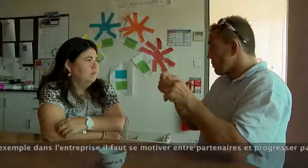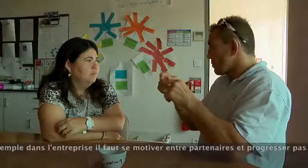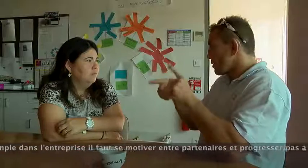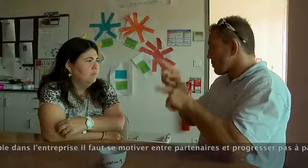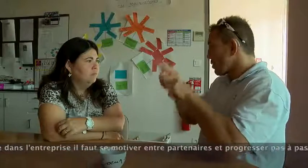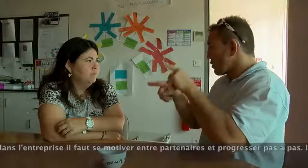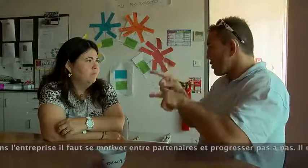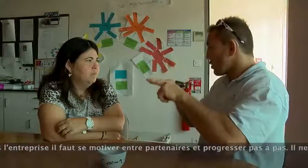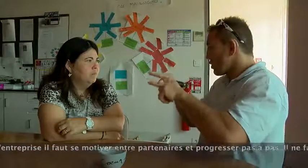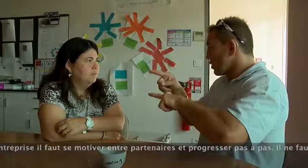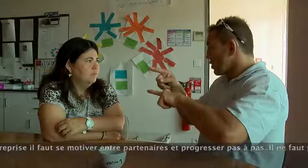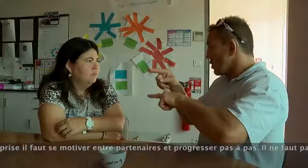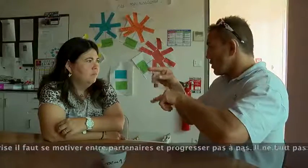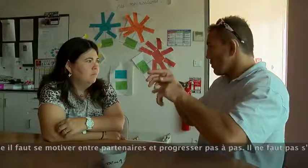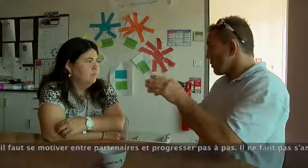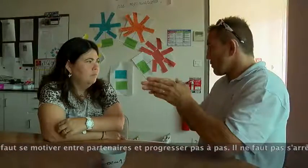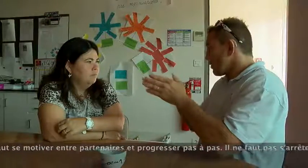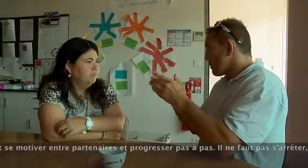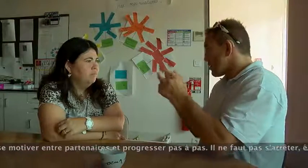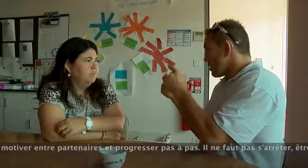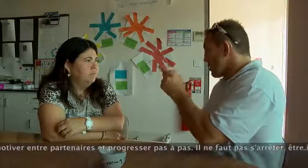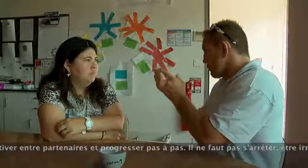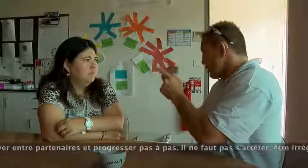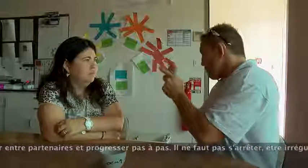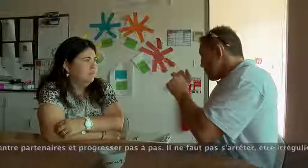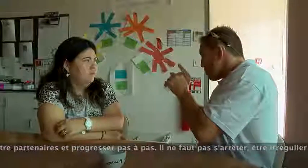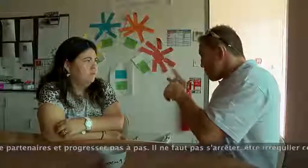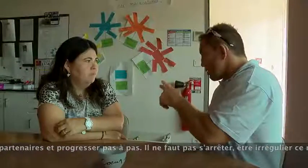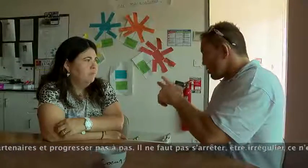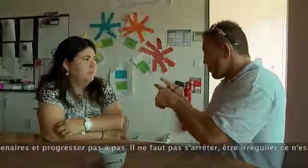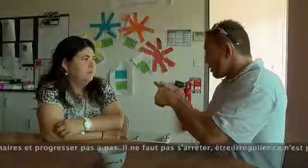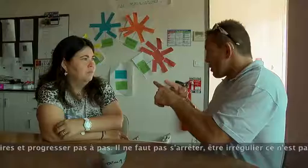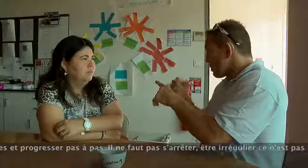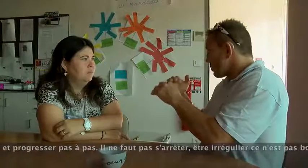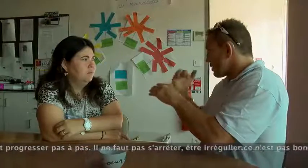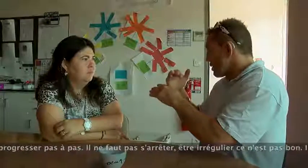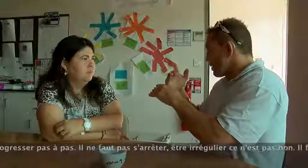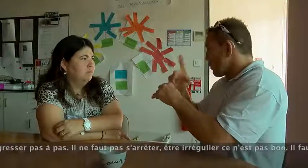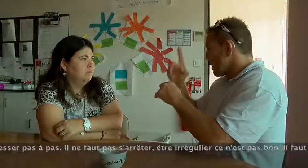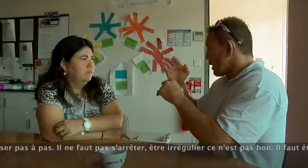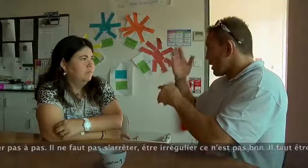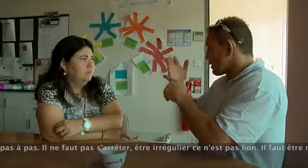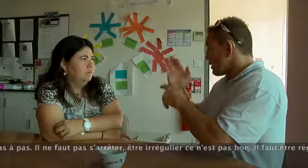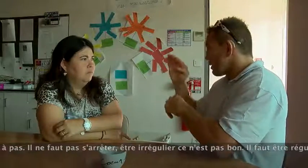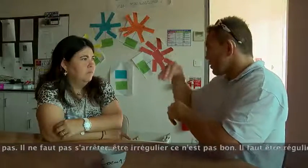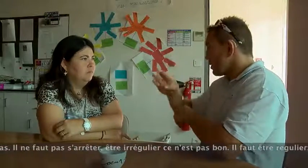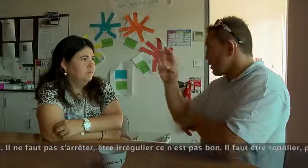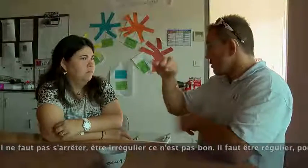Ça dépend. Motiver, partenaire, viens, petit. Pareil. Faut pas arrêter et rouiller. Pas